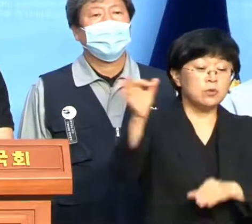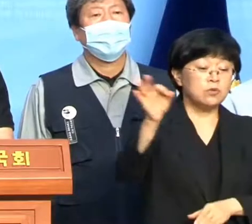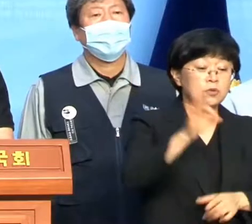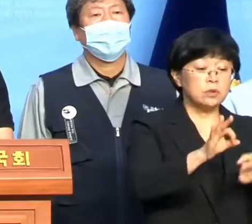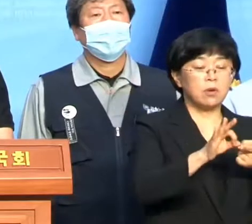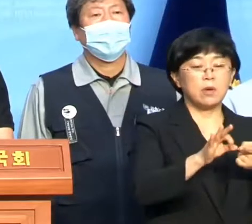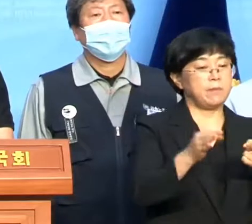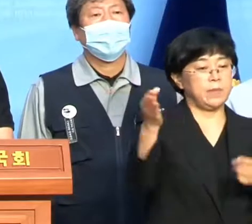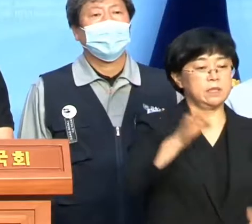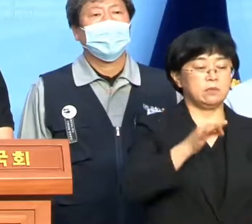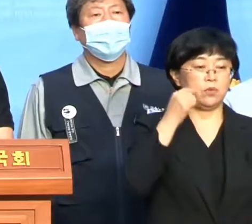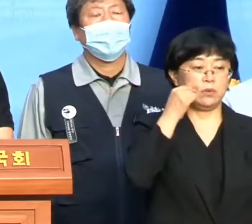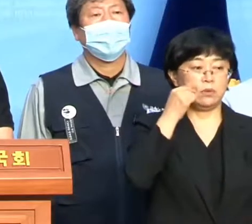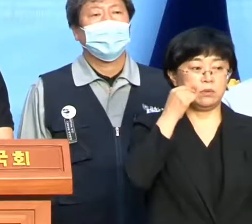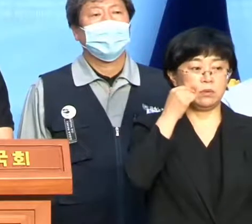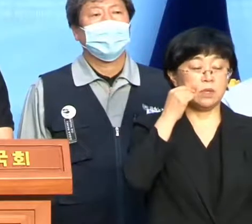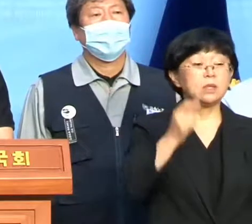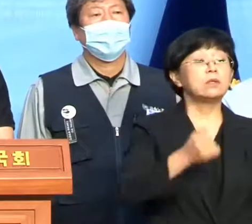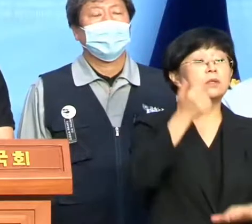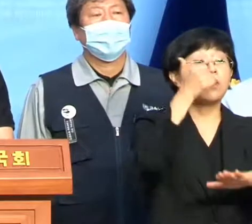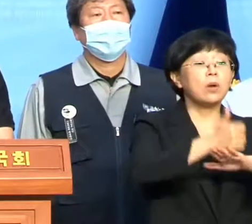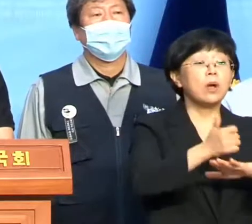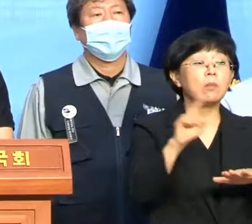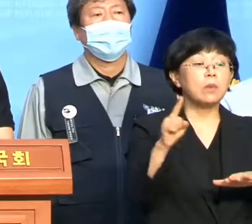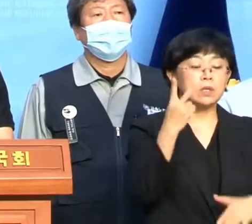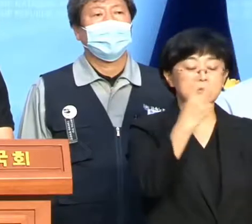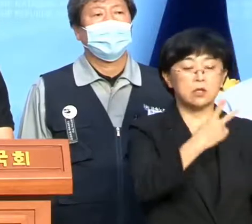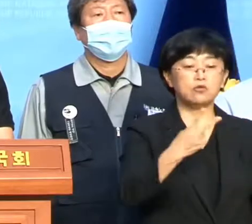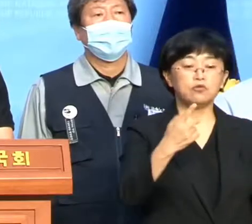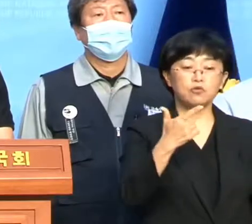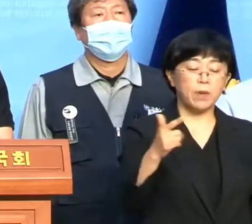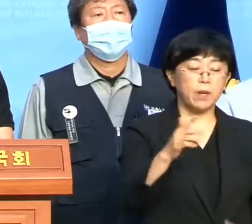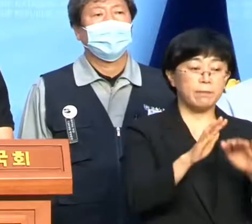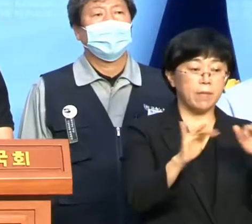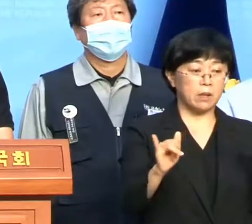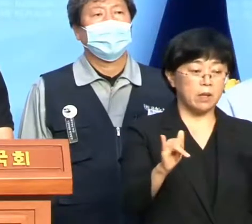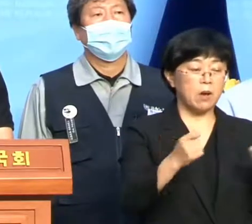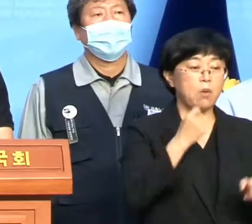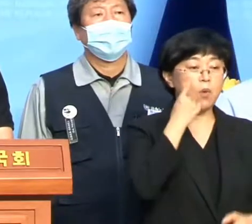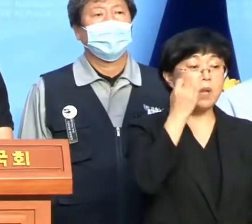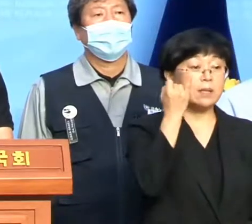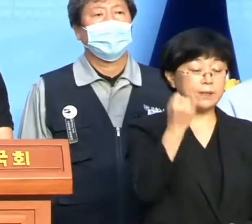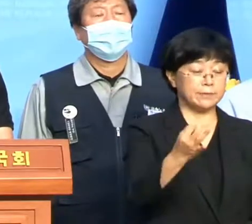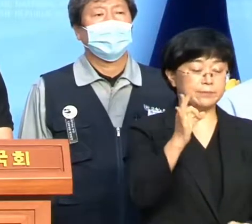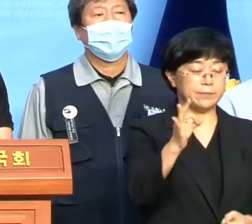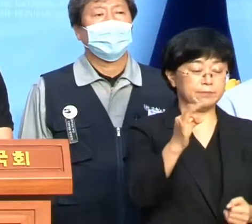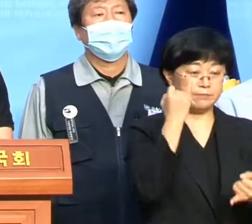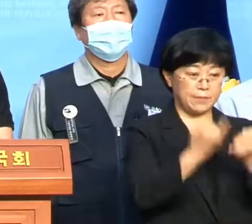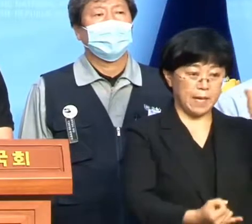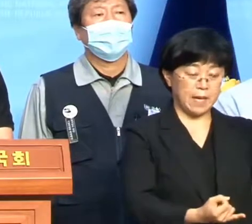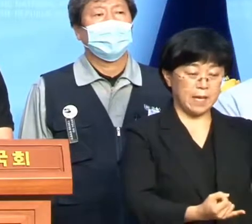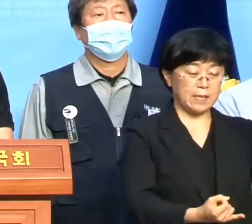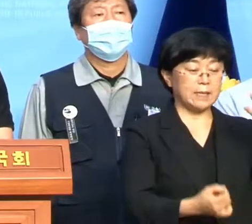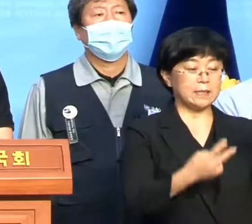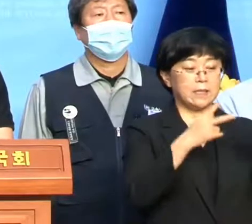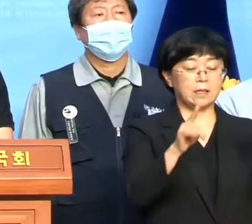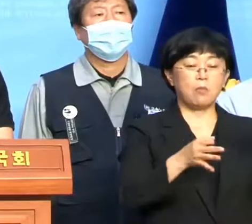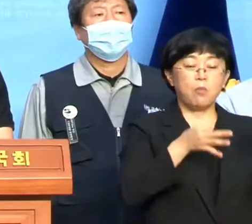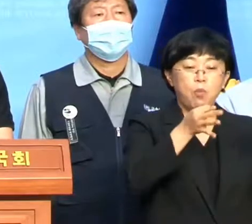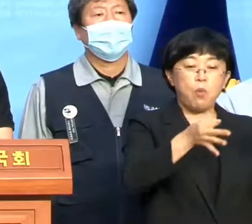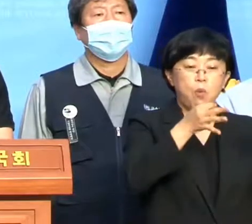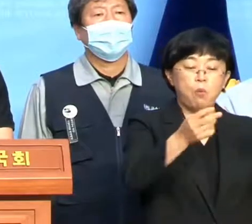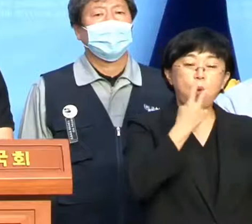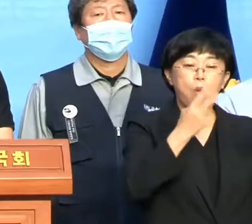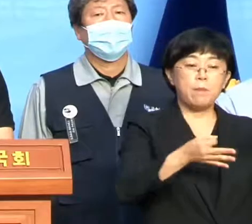전달되지 않았고 그 결과 이 책 600여명 r 임금은 최 불 되고 4대보험은